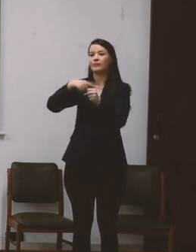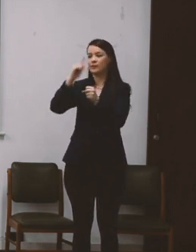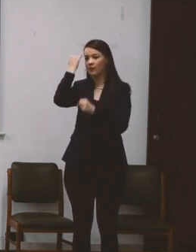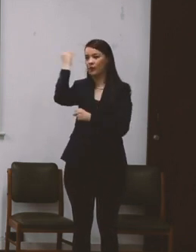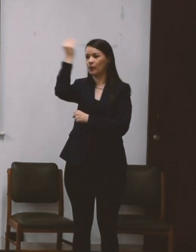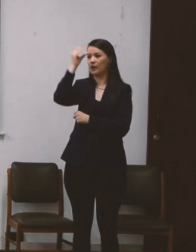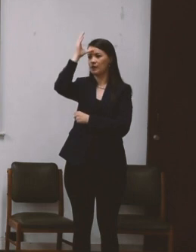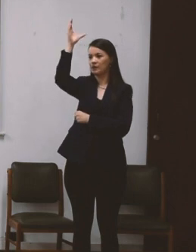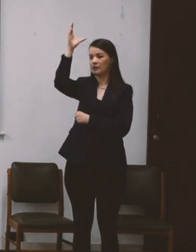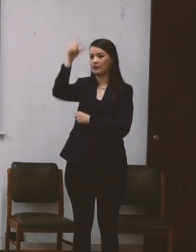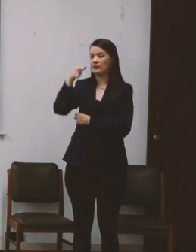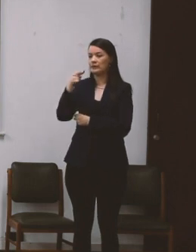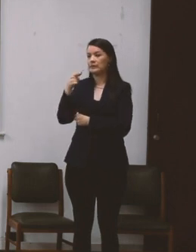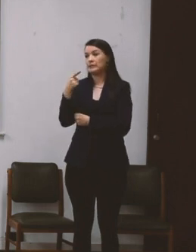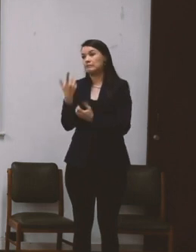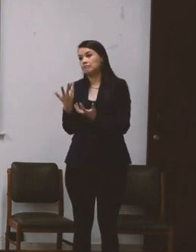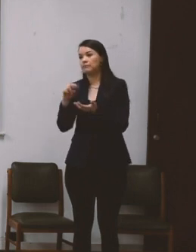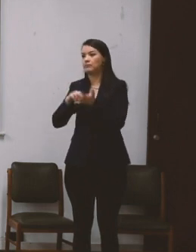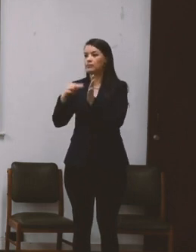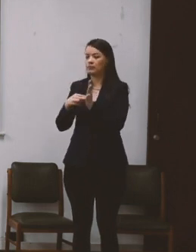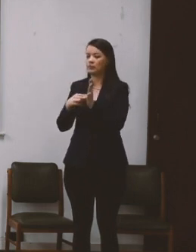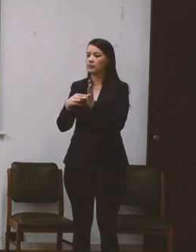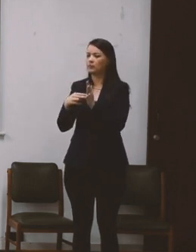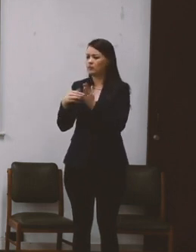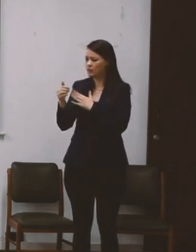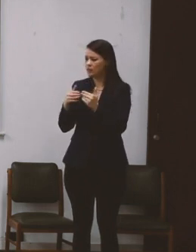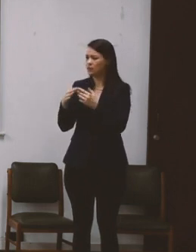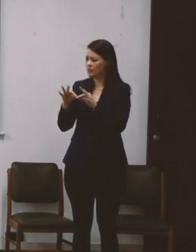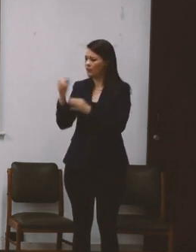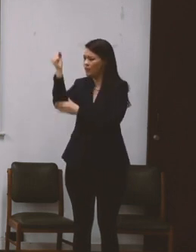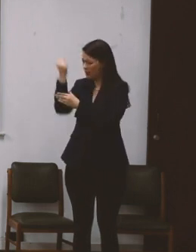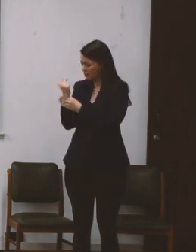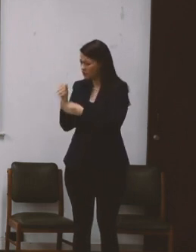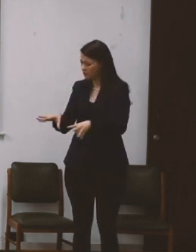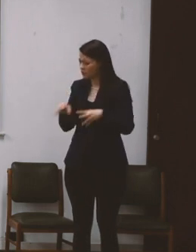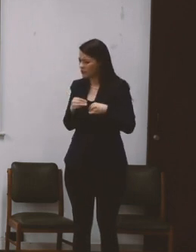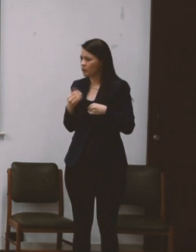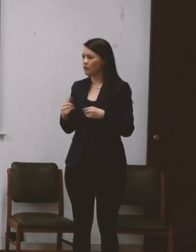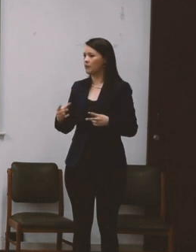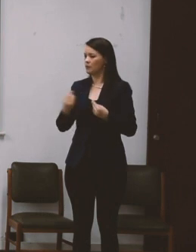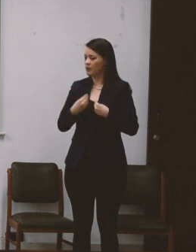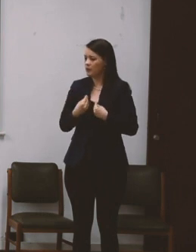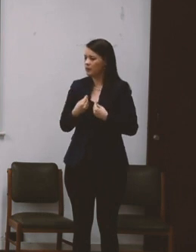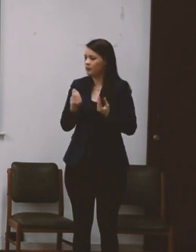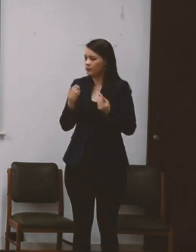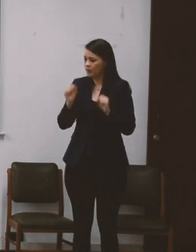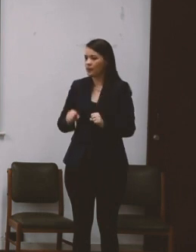posicionamiento crítico, es decir, comprometerse con el fracaso como una forma de vida deseable, donde nuestras